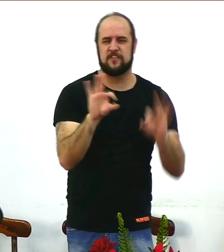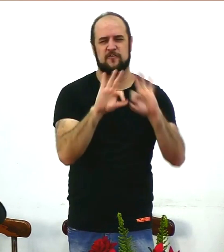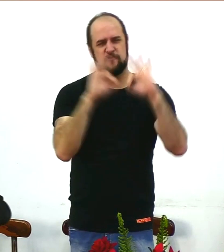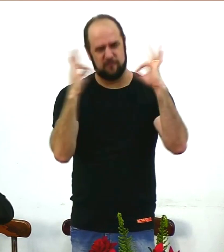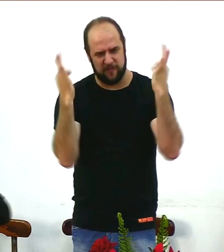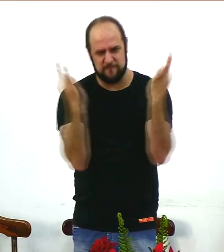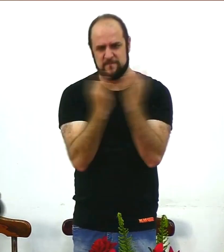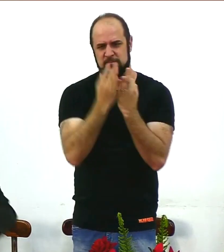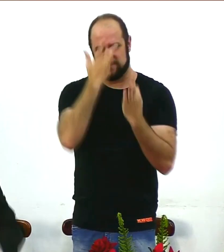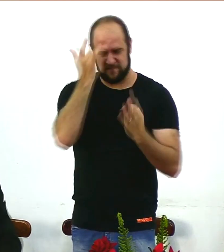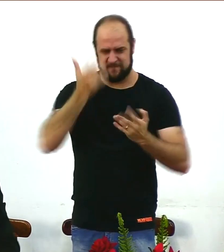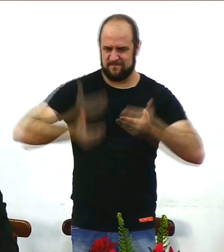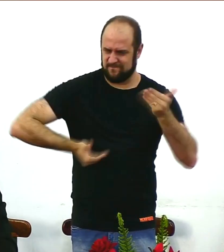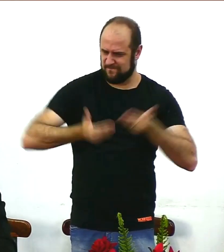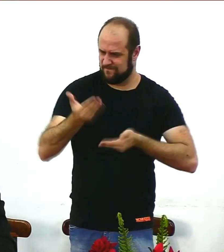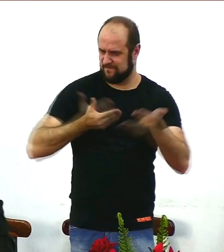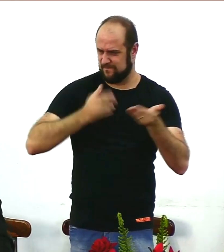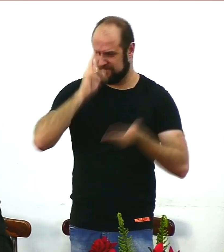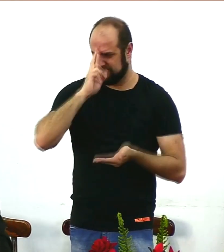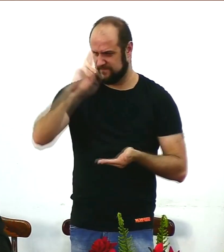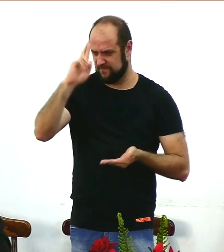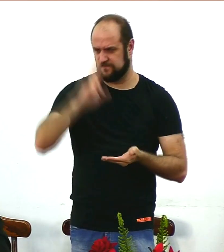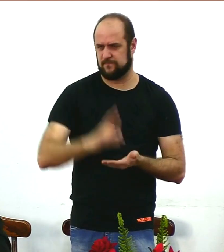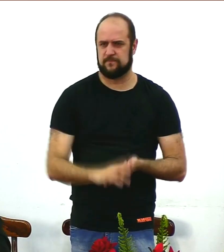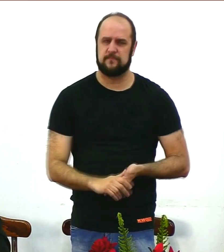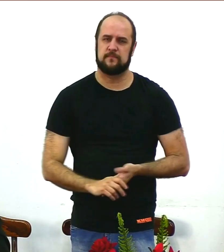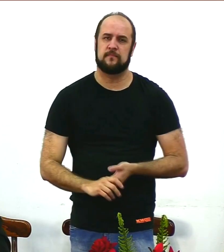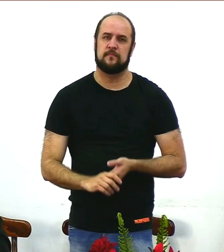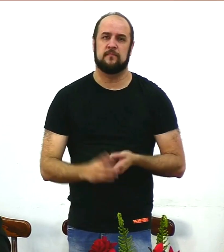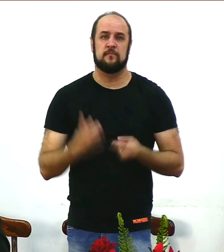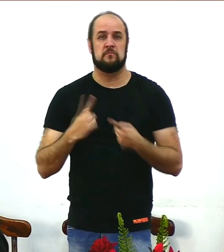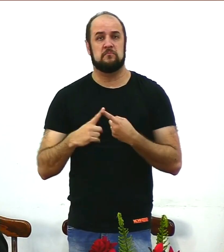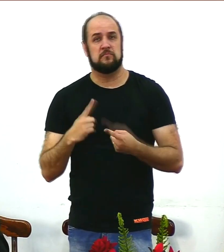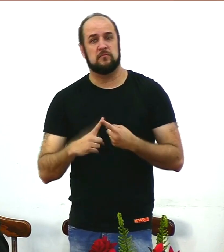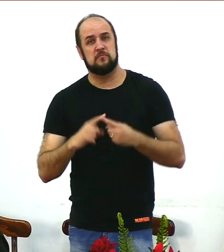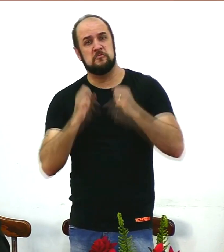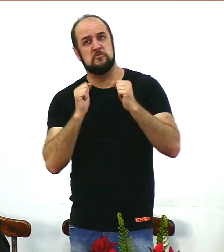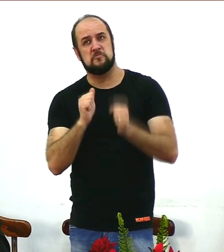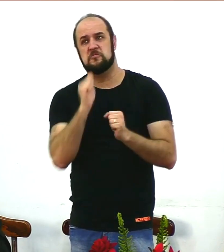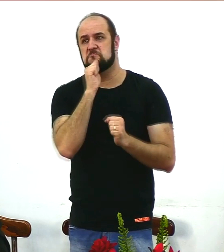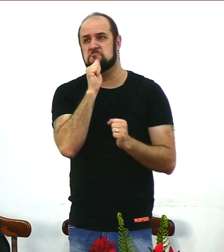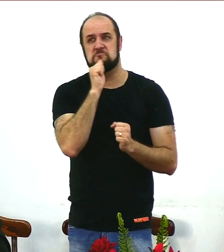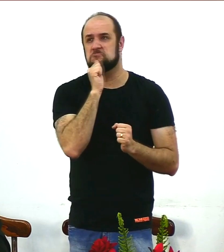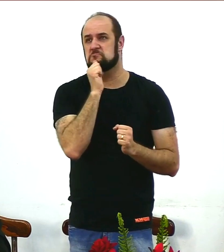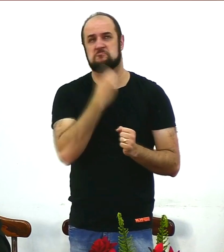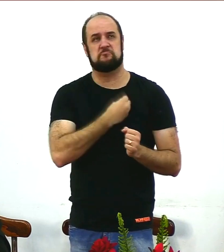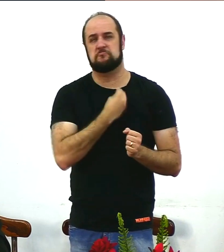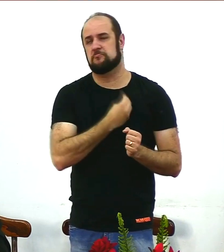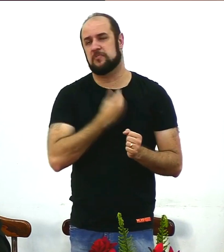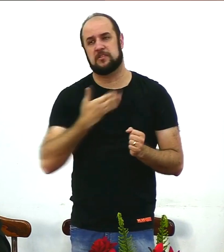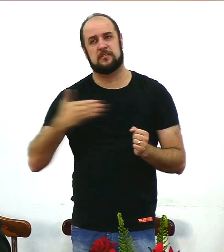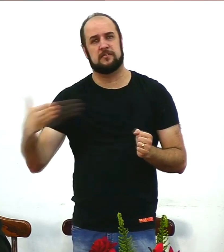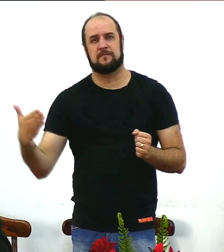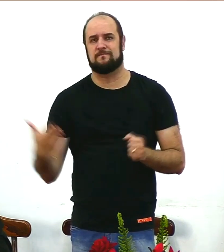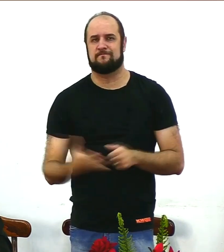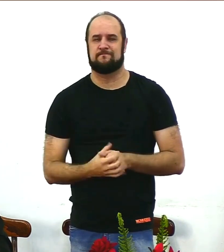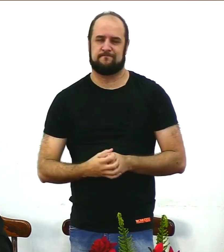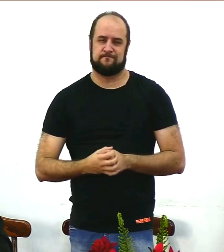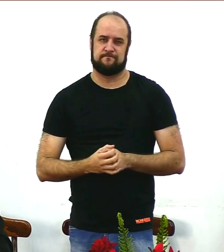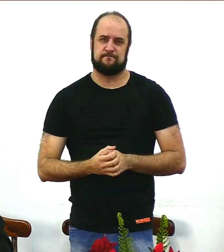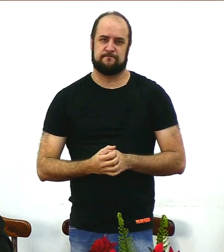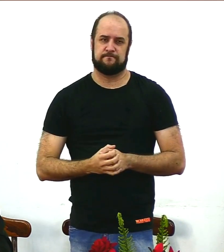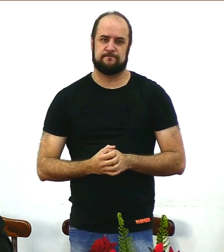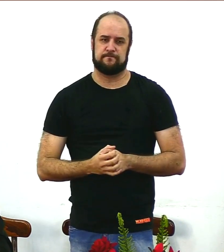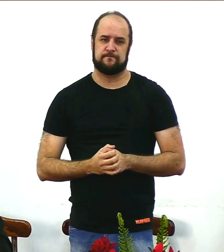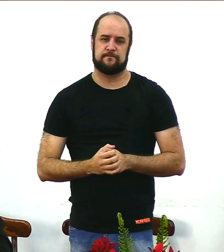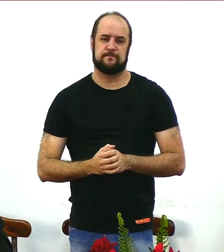oração, que você volte deste confinamento com uma fé revigorada ao Senhor, com uma